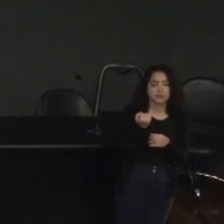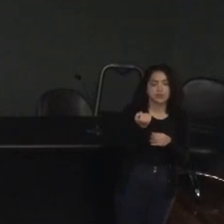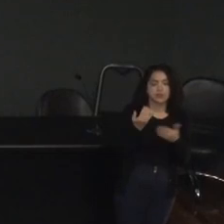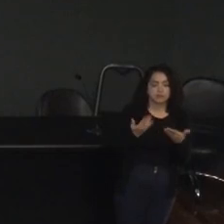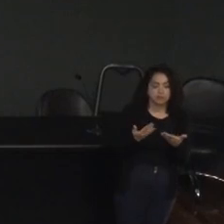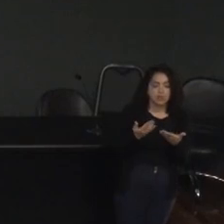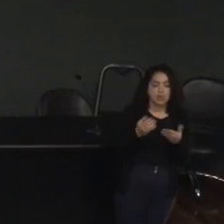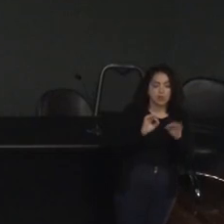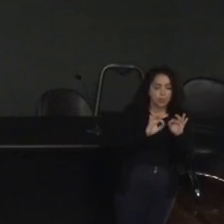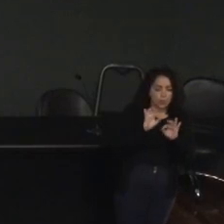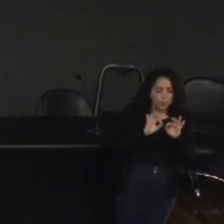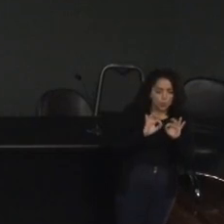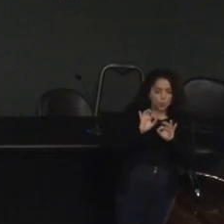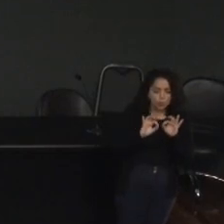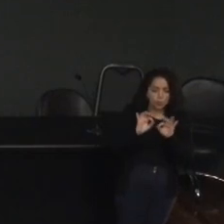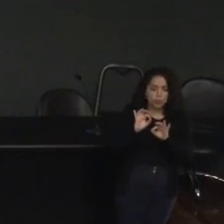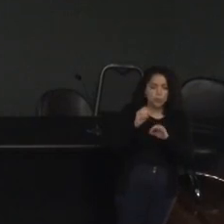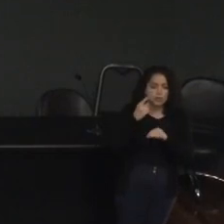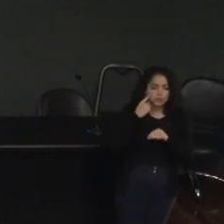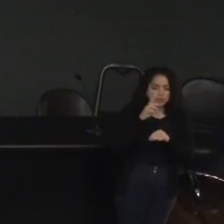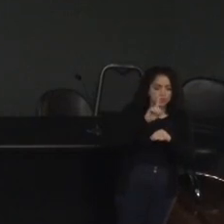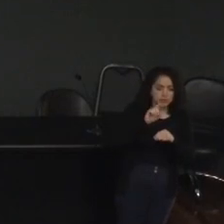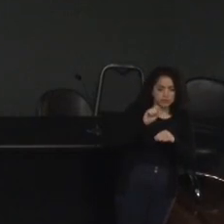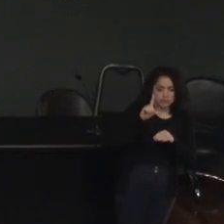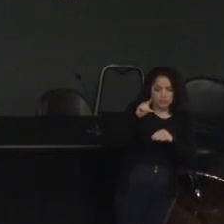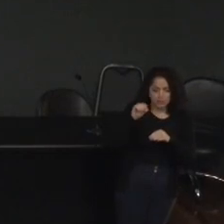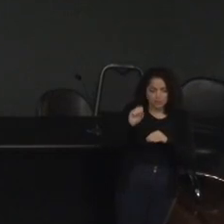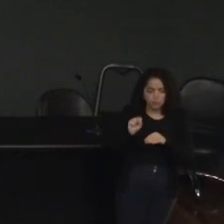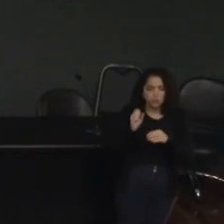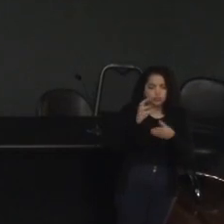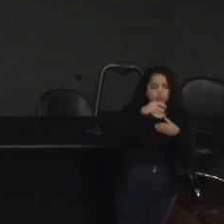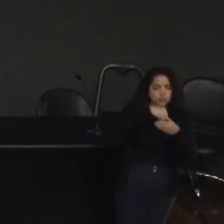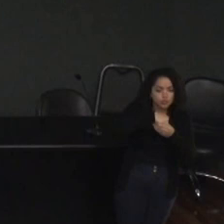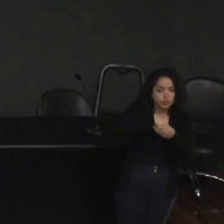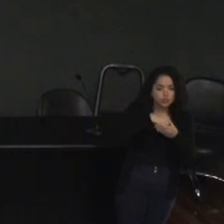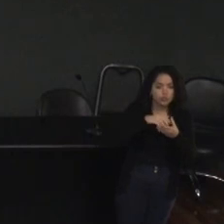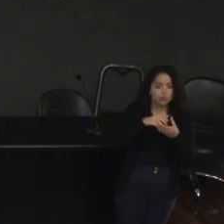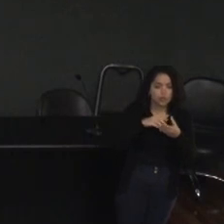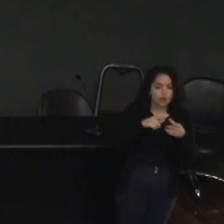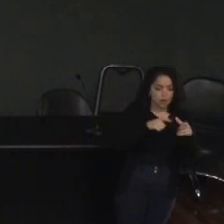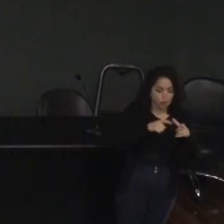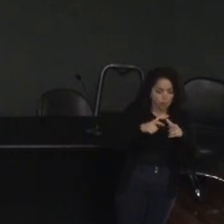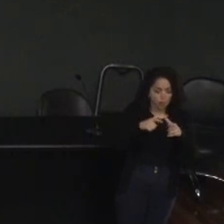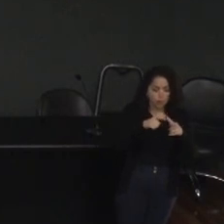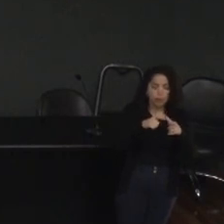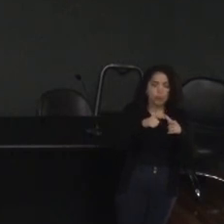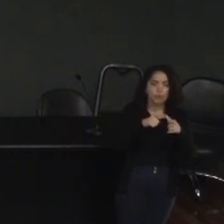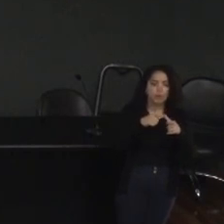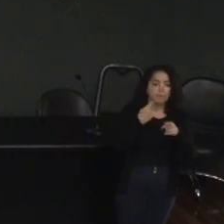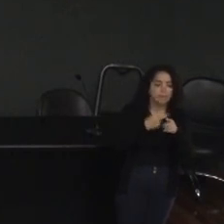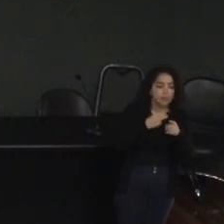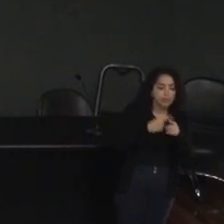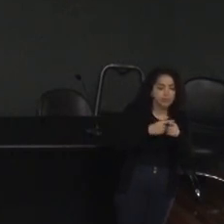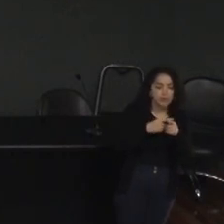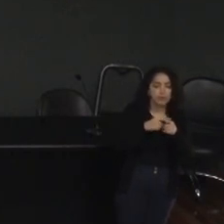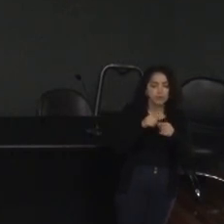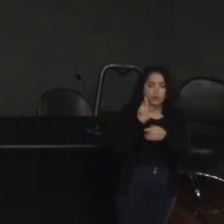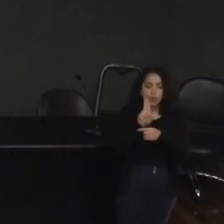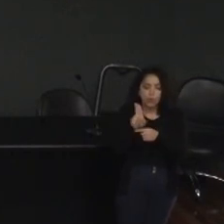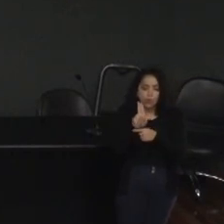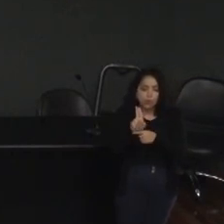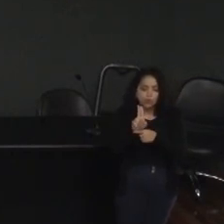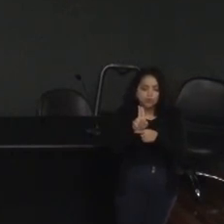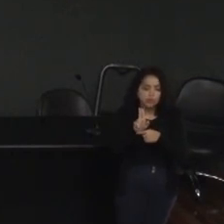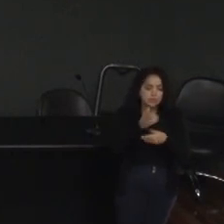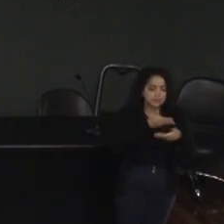tratamento do dado eu sei qual é o dado onde esse dado fica armazenado em qual área ele fica armazenado por que que eu uso esse dado se ele